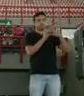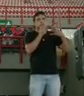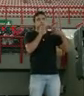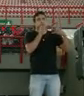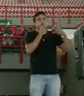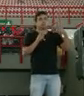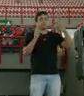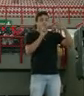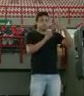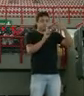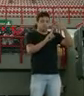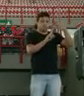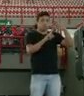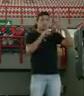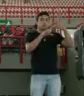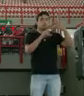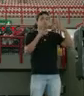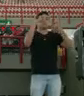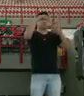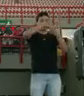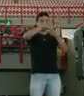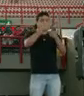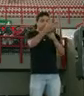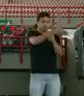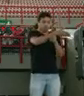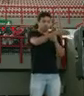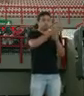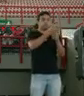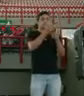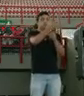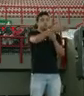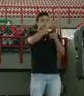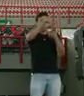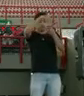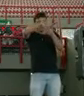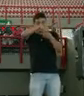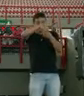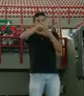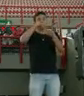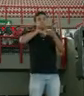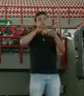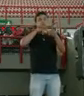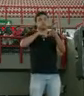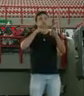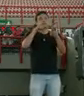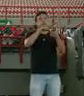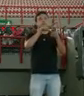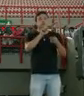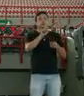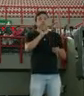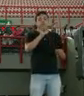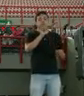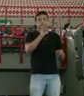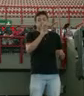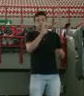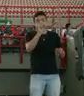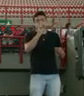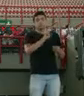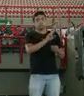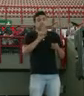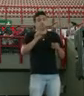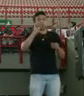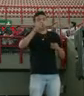têm função exócrina, como também apresenta função quê? Endócrina. Estas recebem o